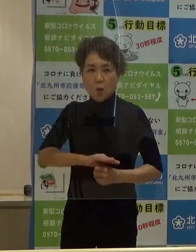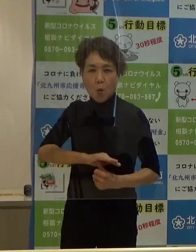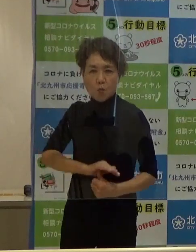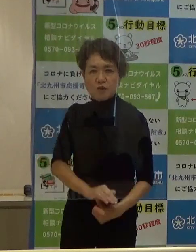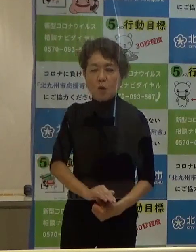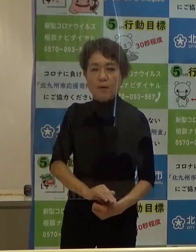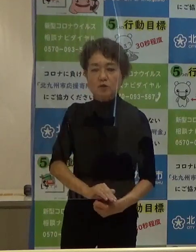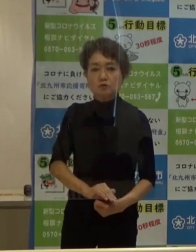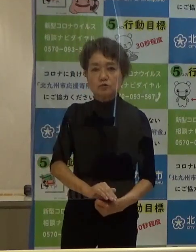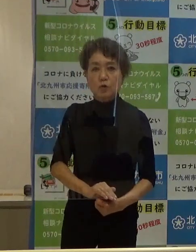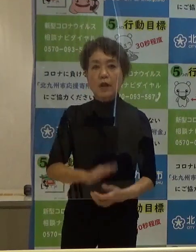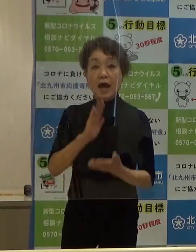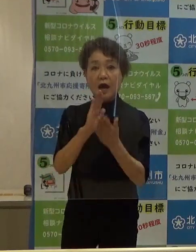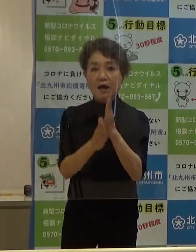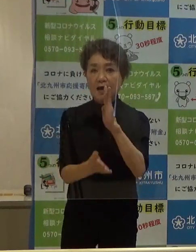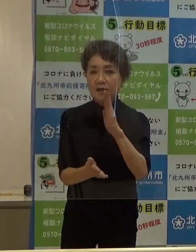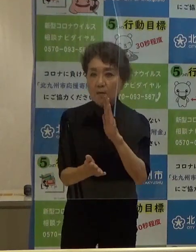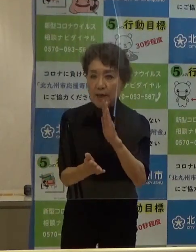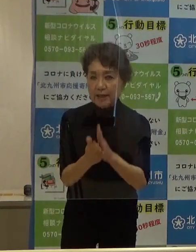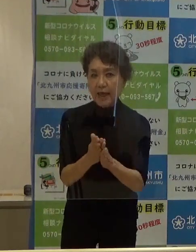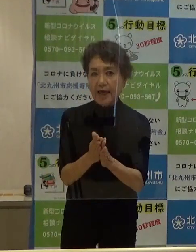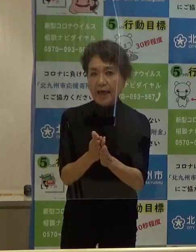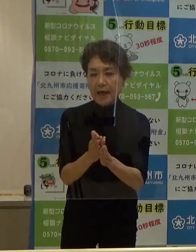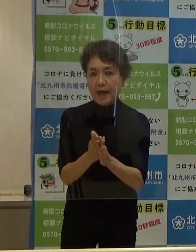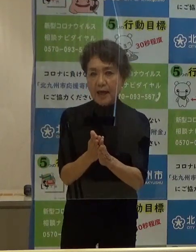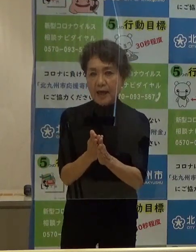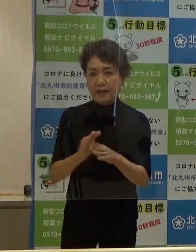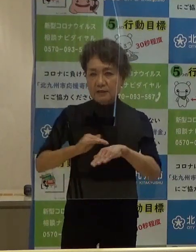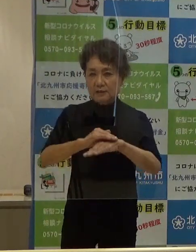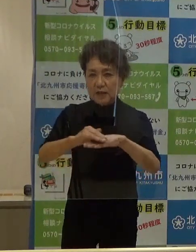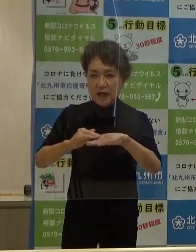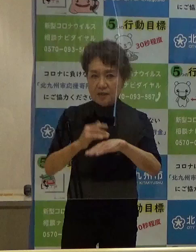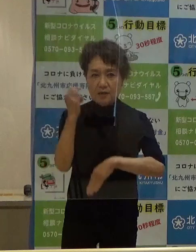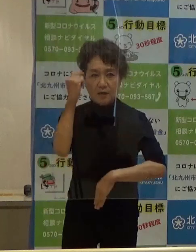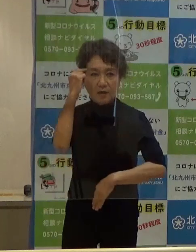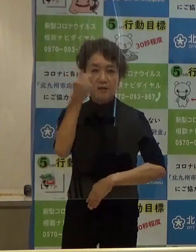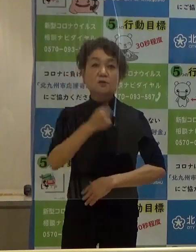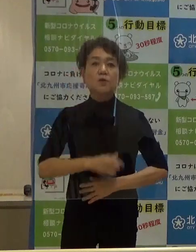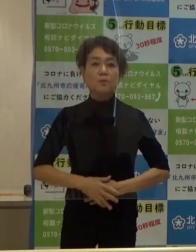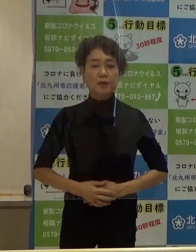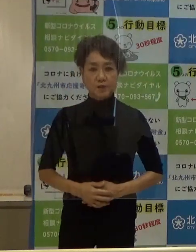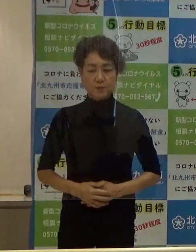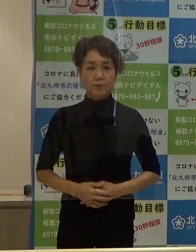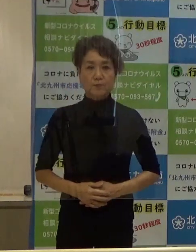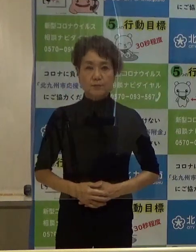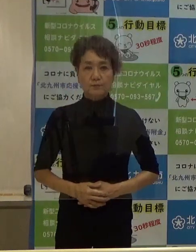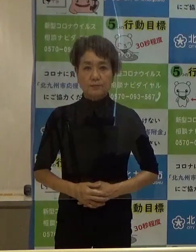が改めて非常に重要であるということを感じております。